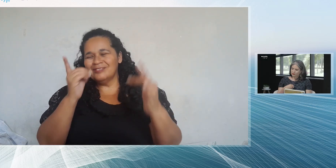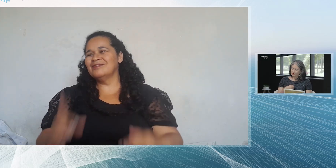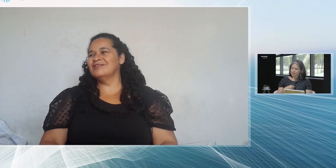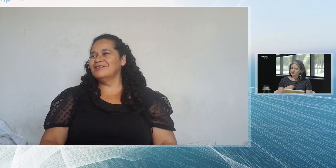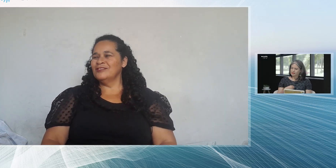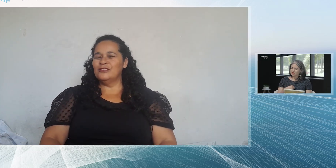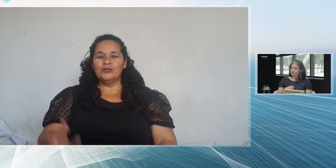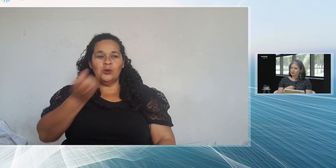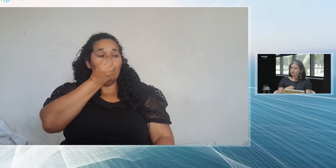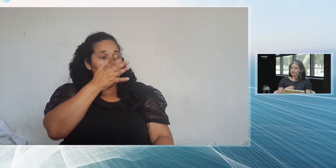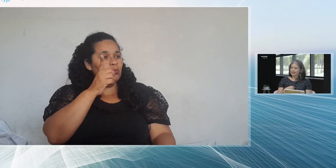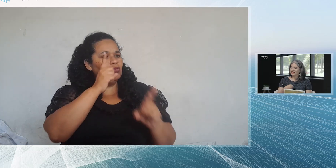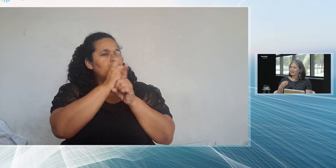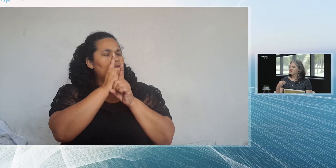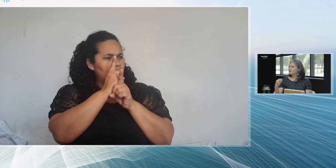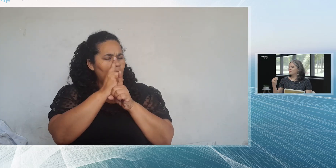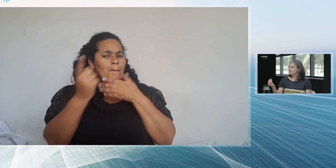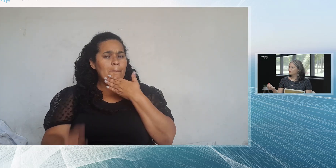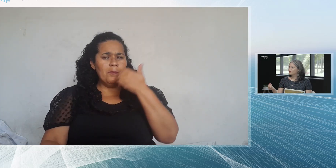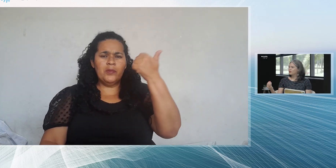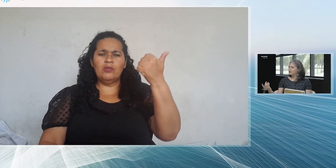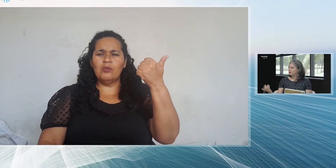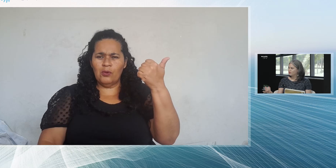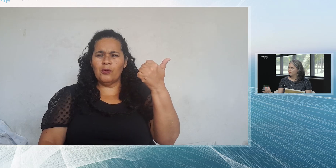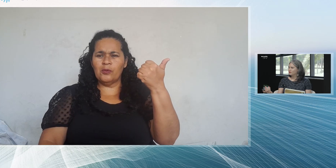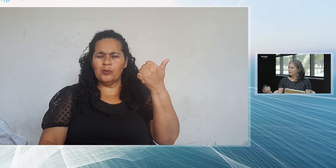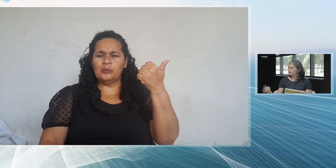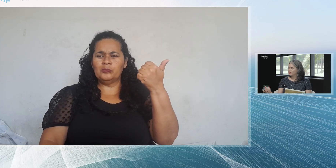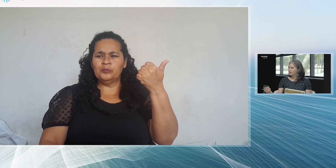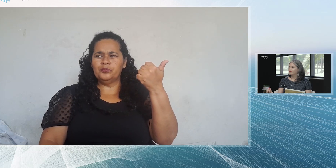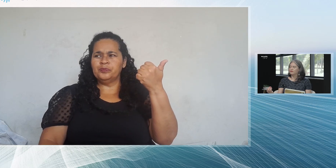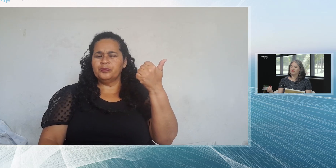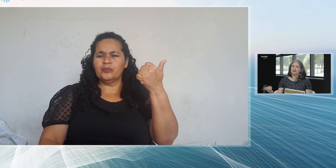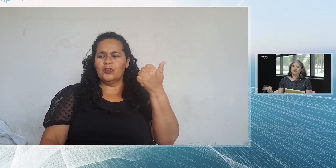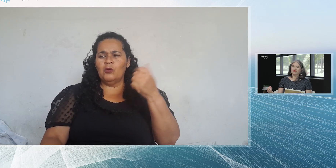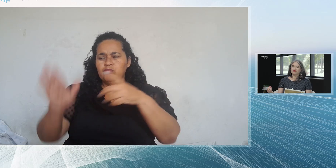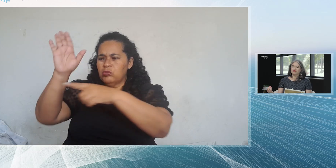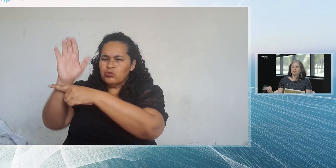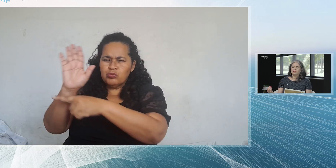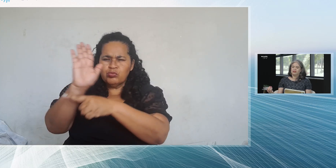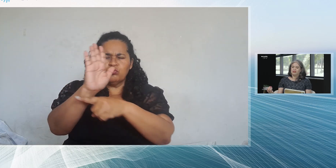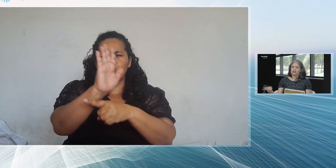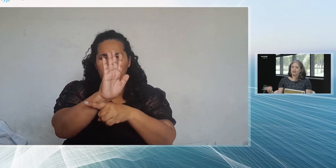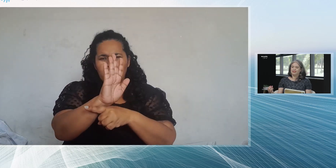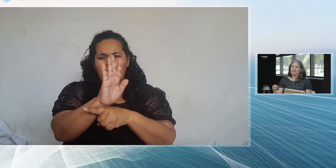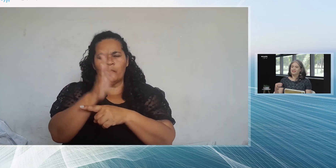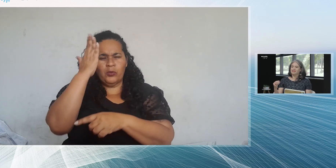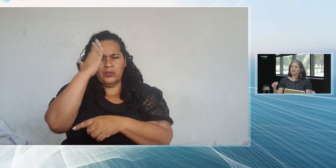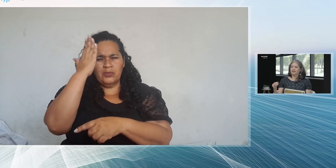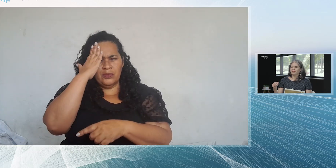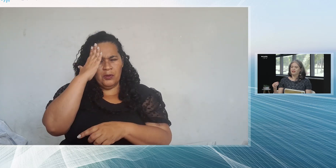eu, como cristã, acredito que é graça de Deus profissionais como você, né?